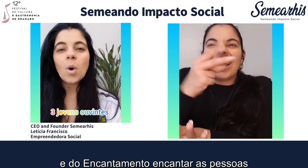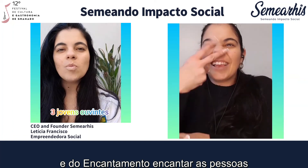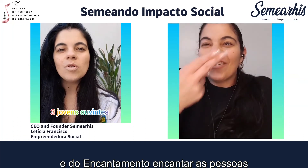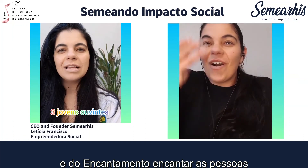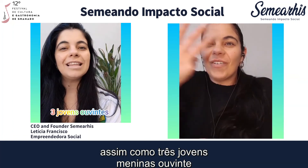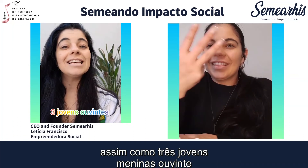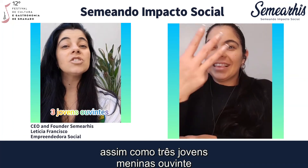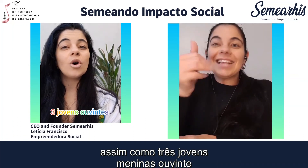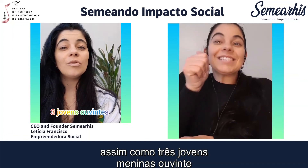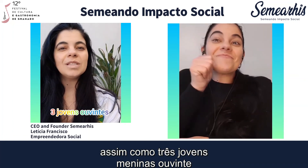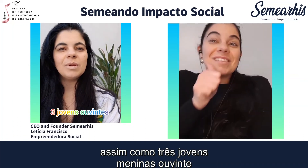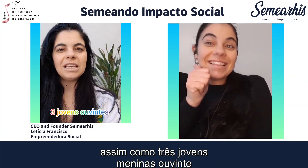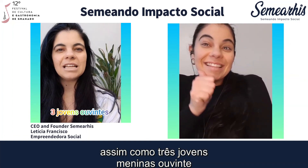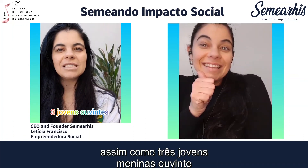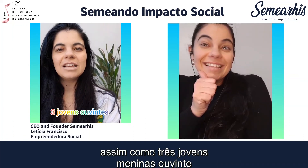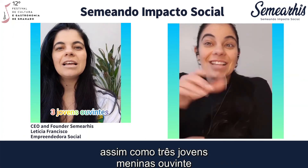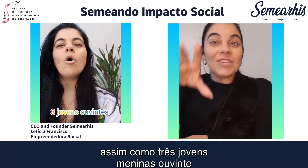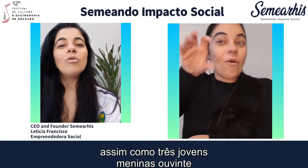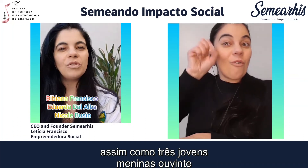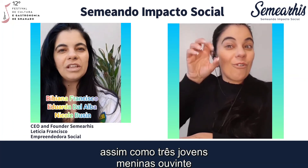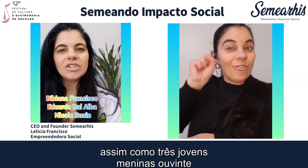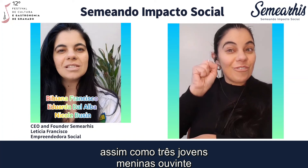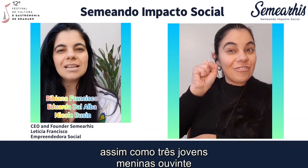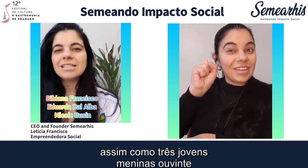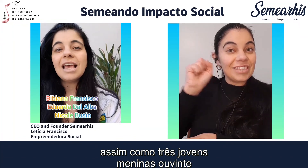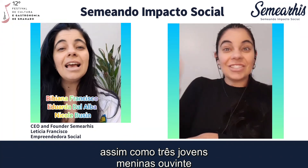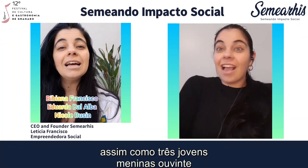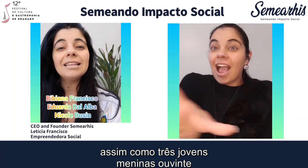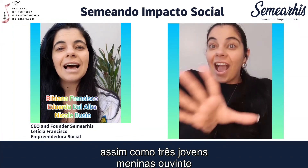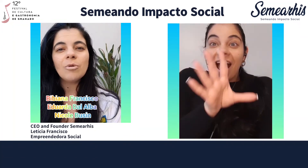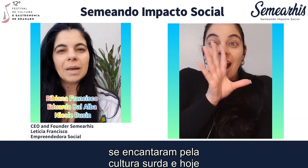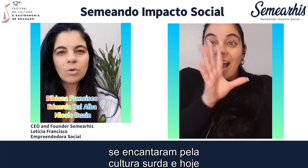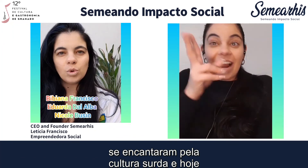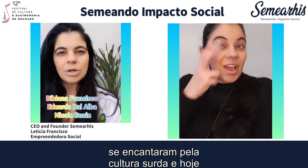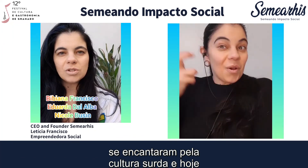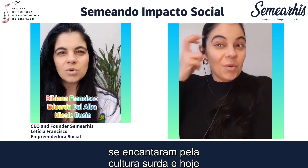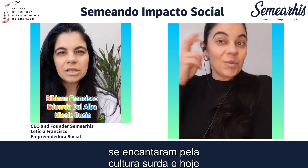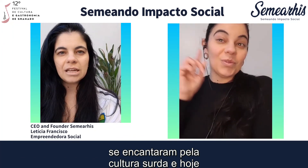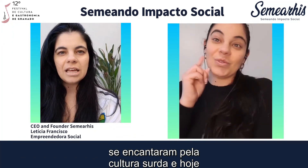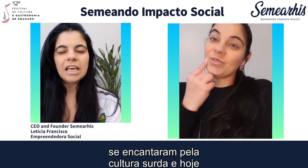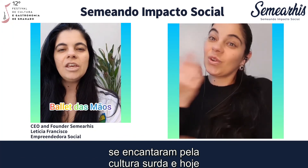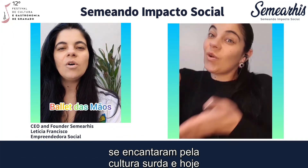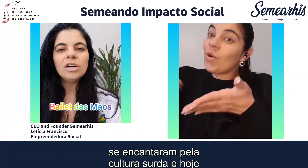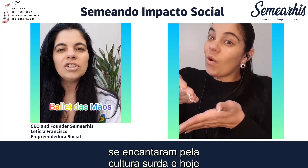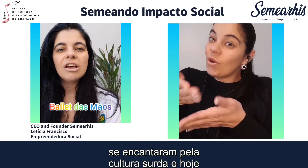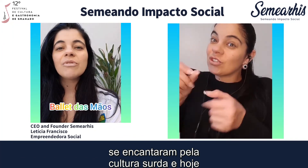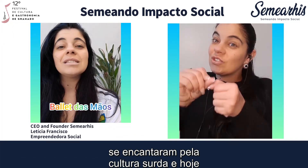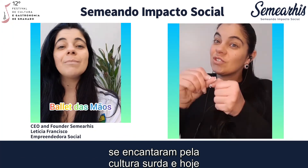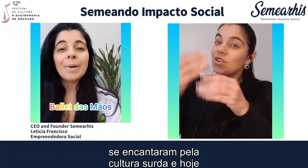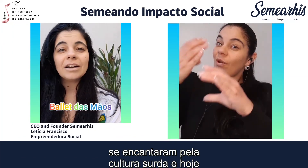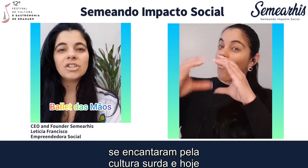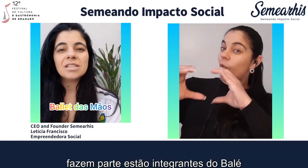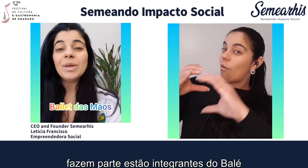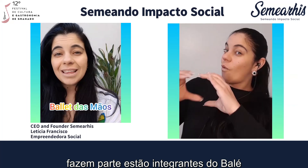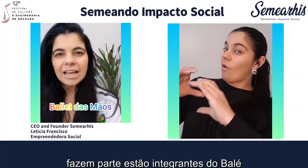assim como 3 jovens meninas ouvintes se encantaram pela cultura surda e hoje